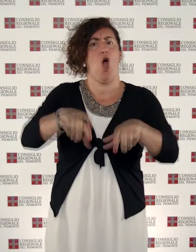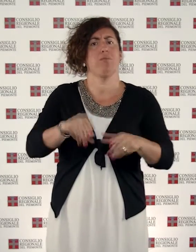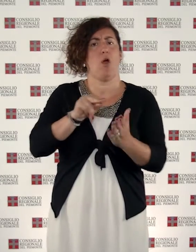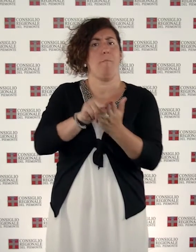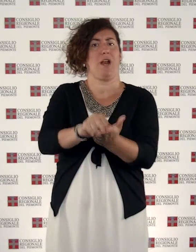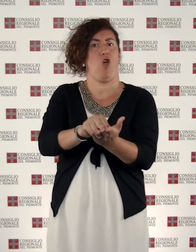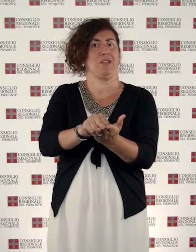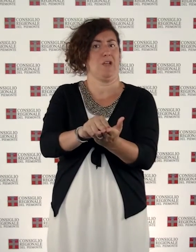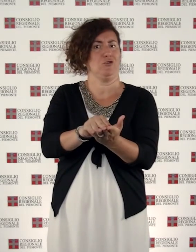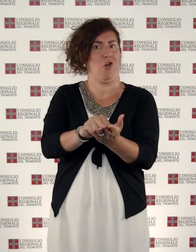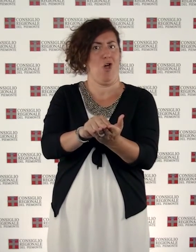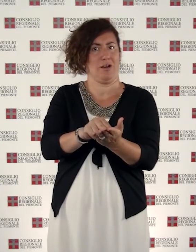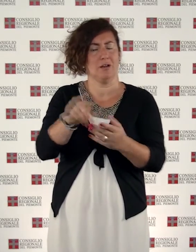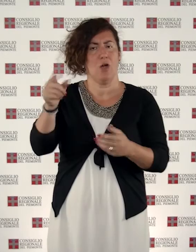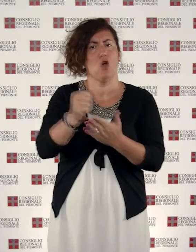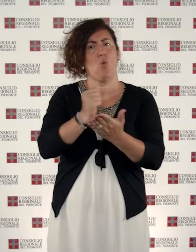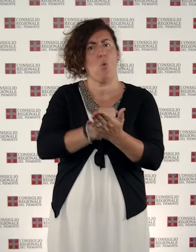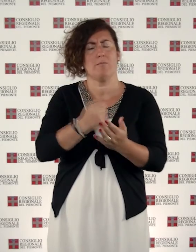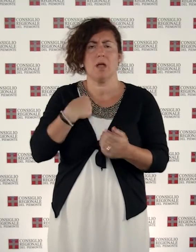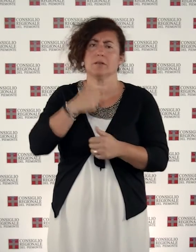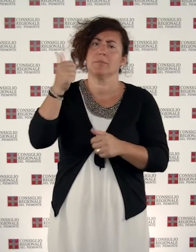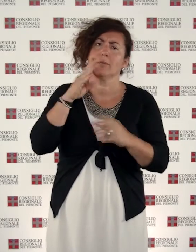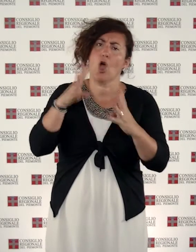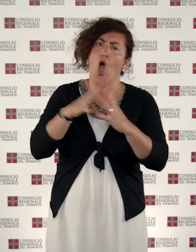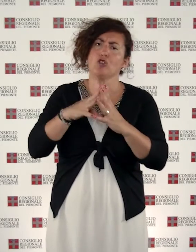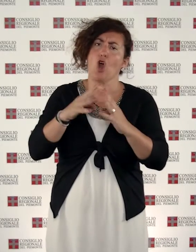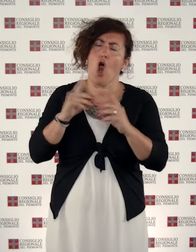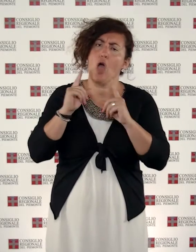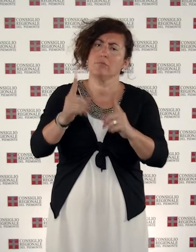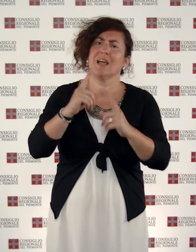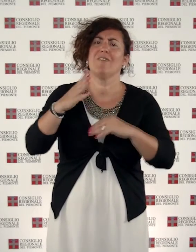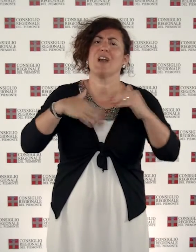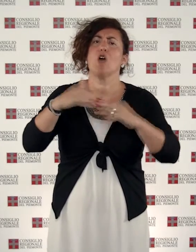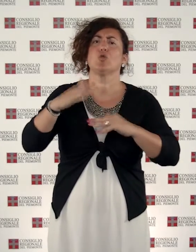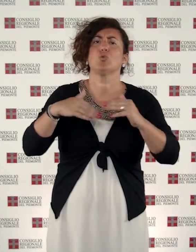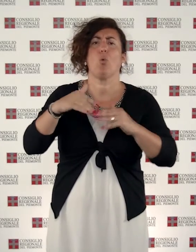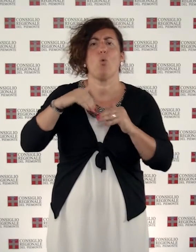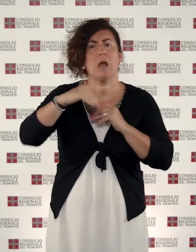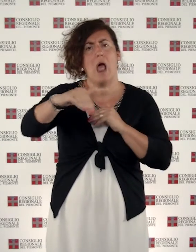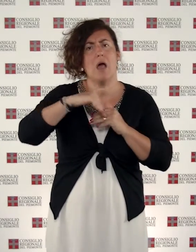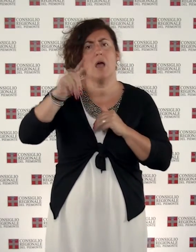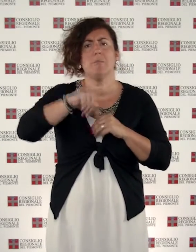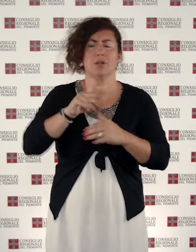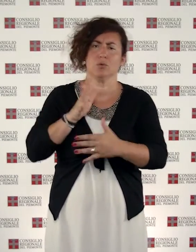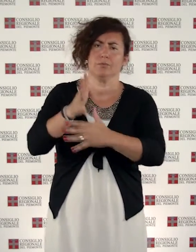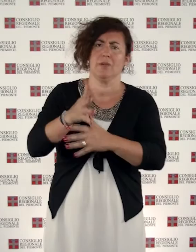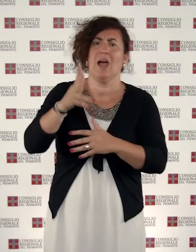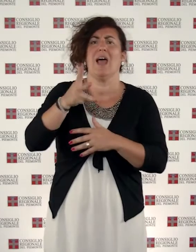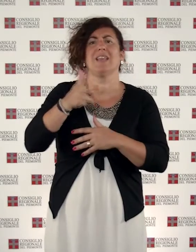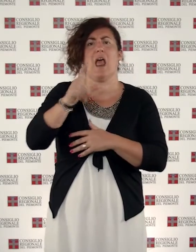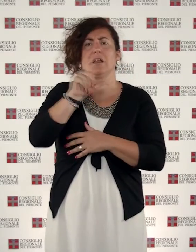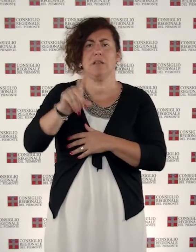la Giunta a verificare le condizioni infrastrutturali e di utilizzo della linea e intervenire presso Trenitalia per tutelare i